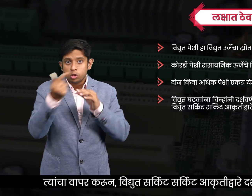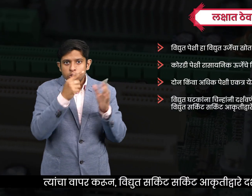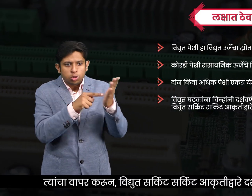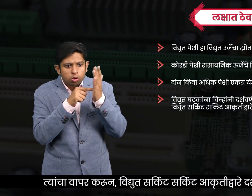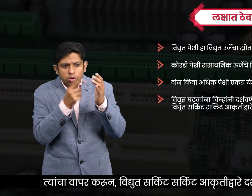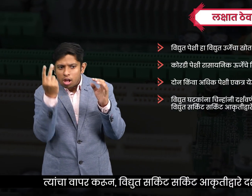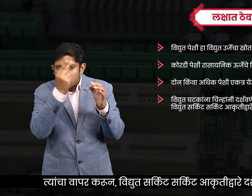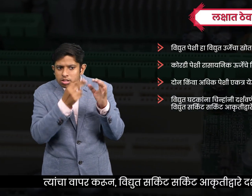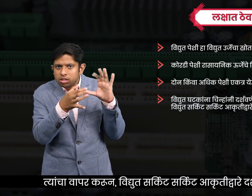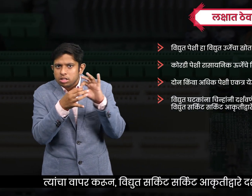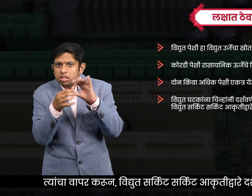आकृतीद्वारे दर्शविता येतो.